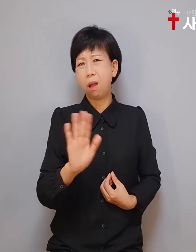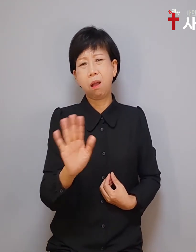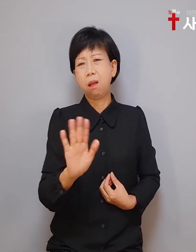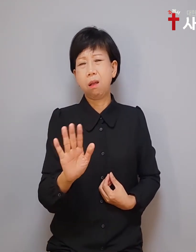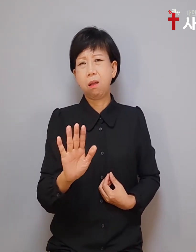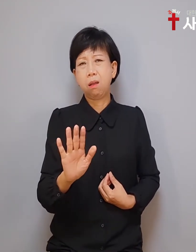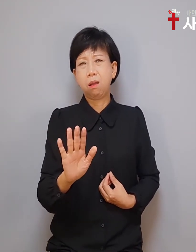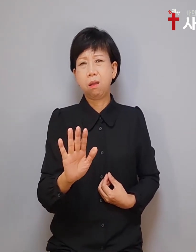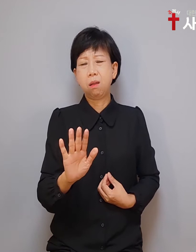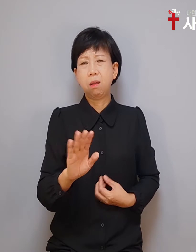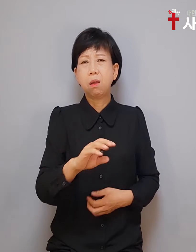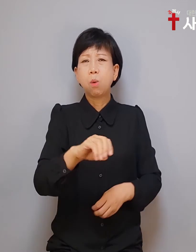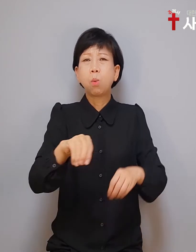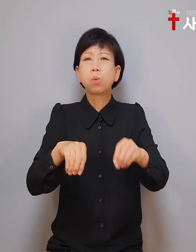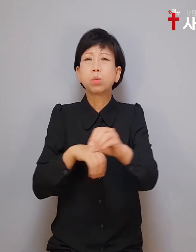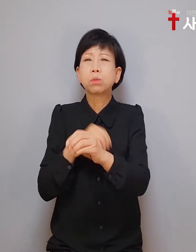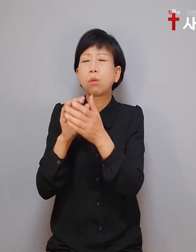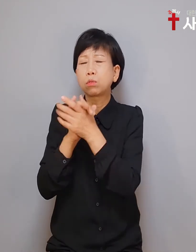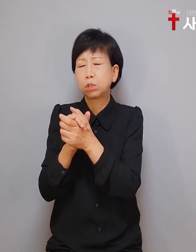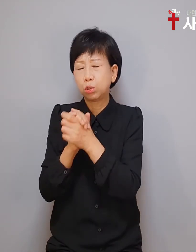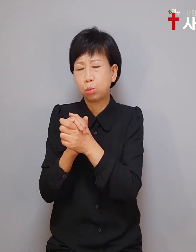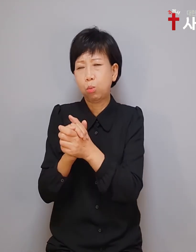기도로 승리할 수 있습니다.